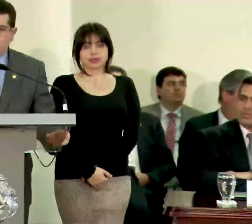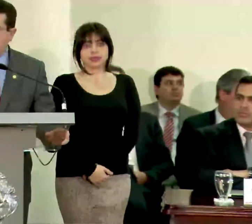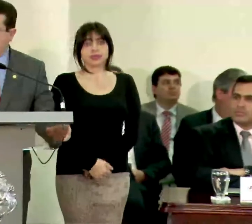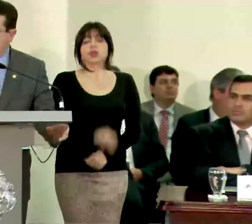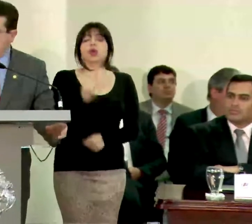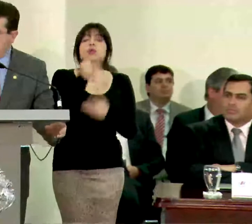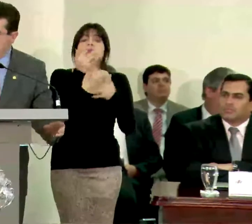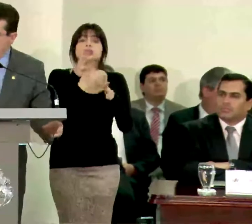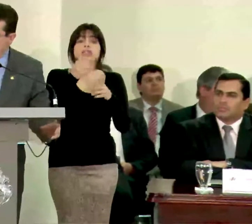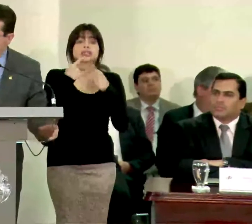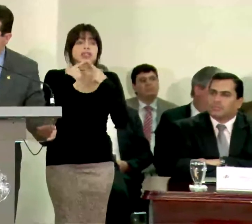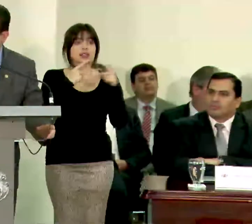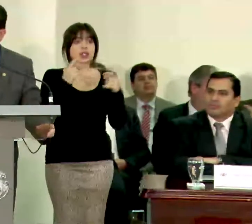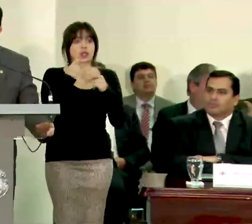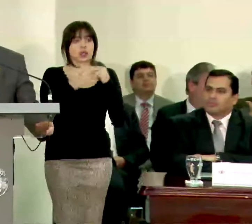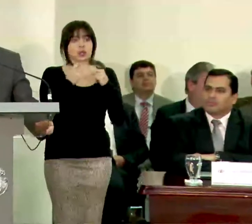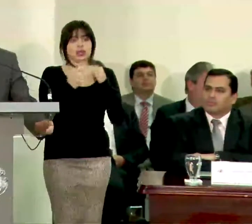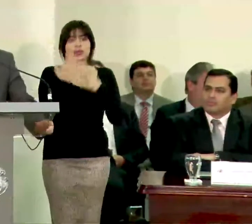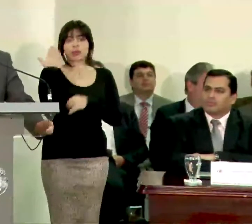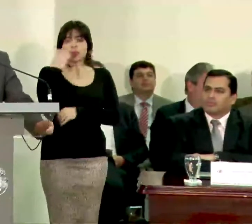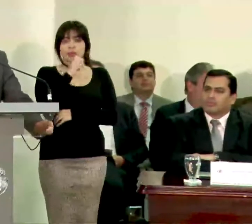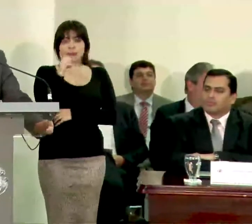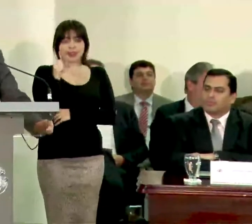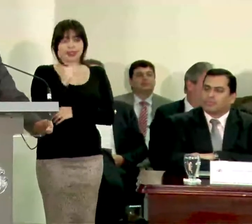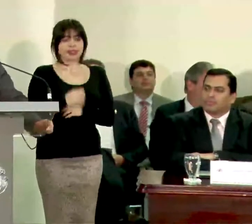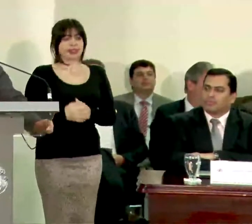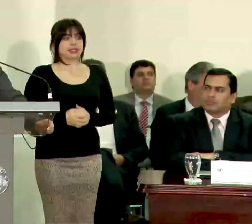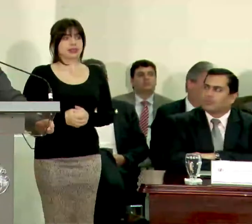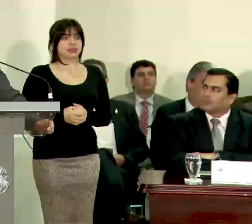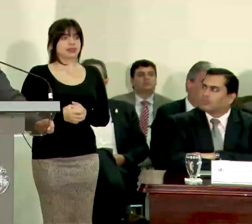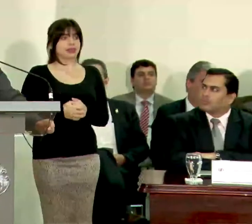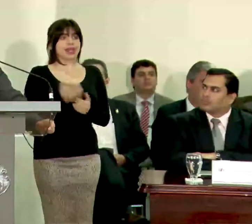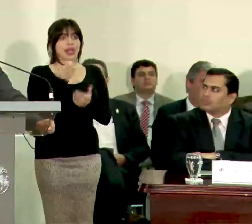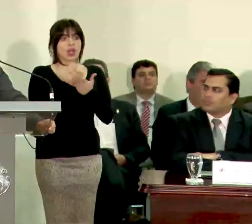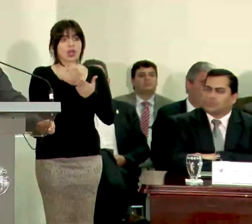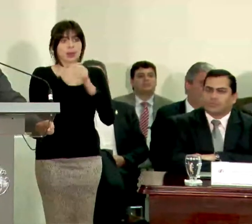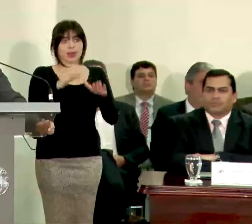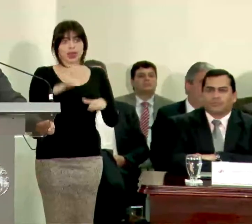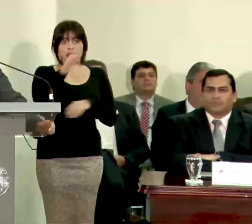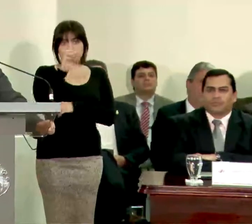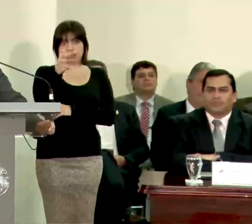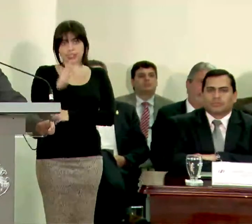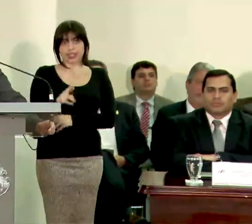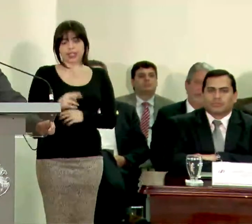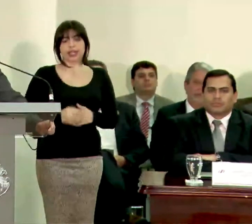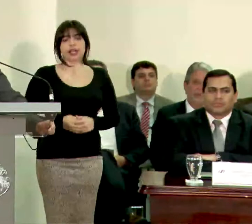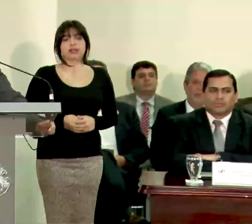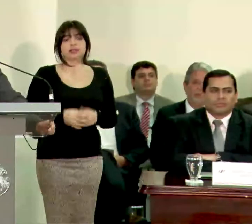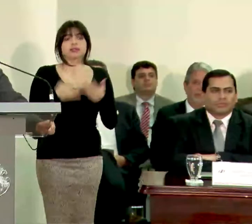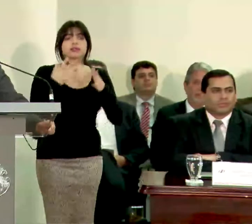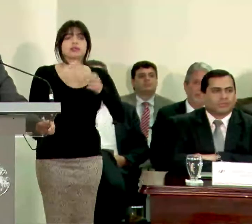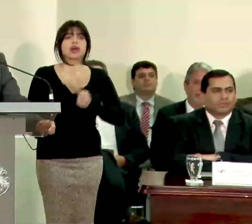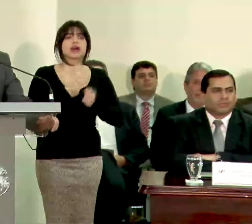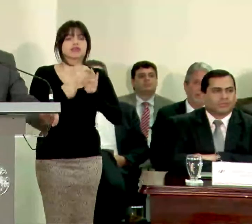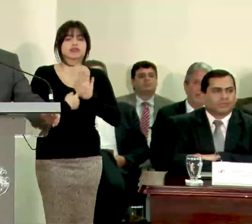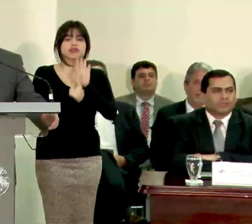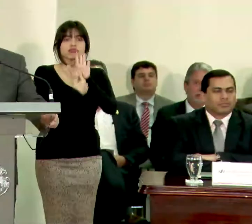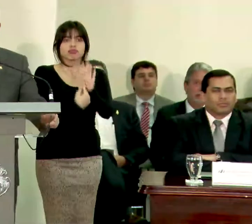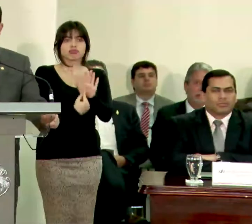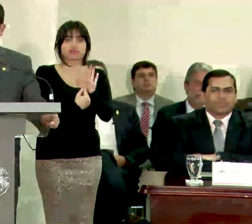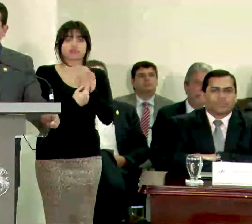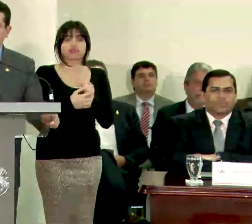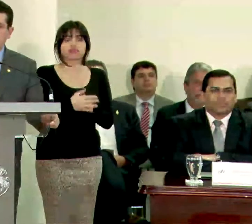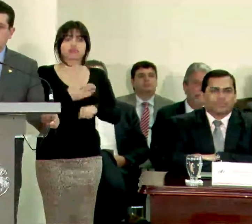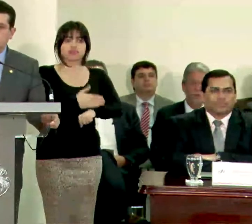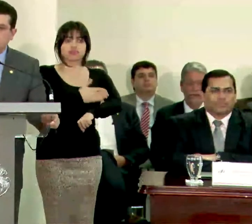Tal como se había dicho en los últimos meses, la economía costarricense ha manifestado señas de